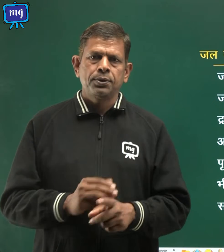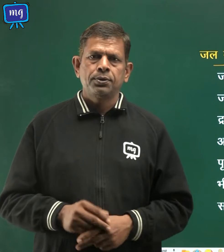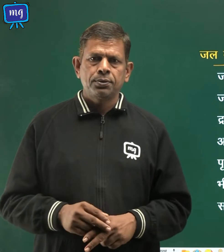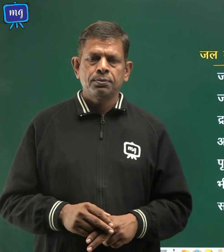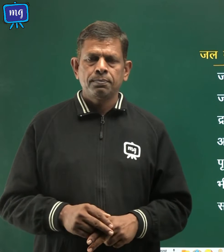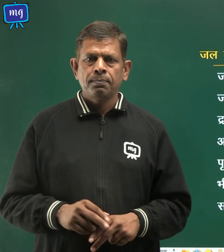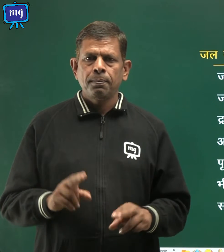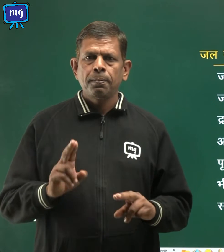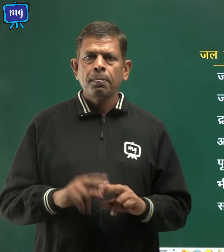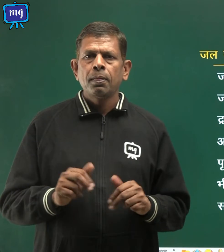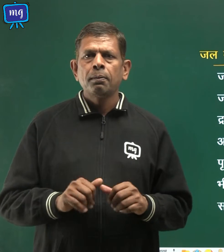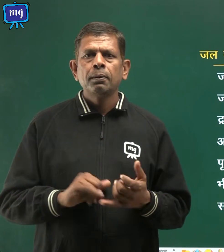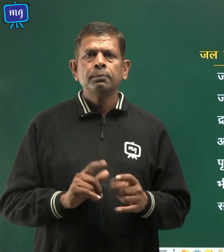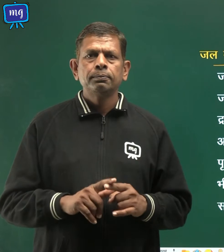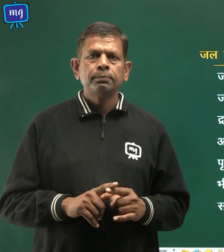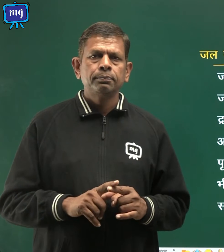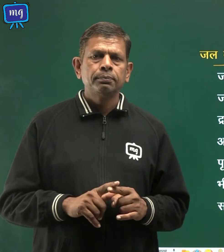हैं।